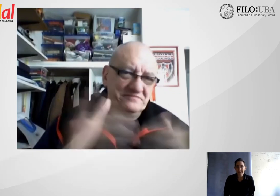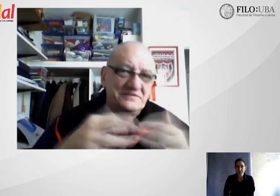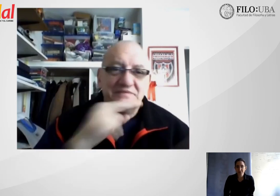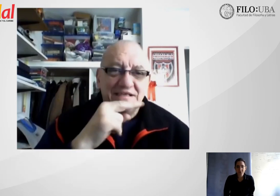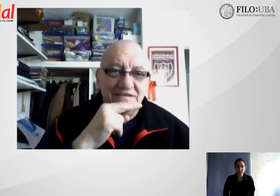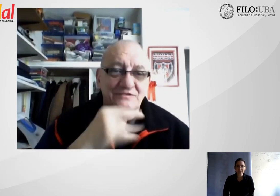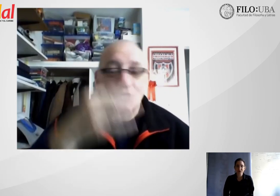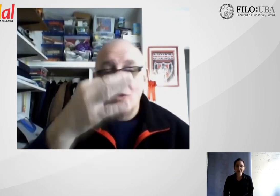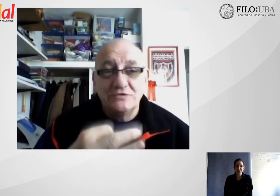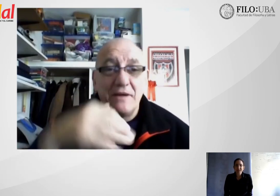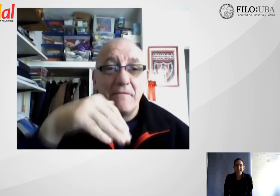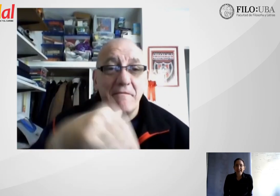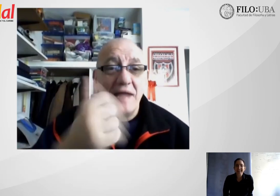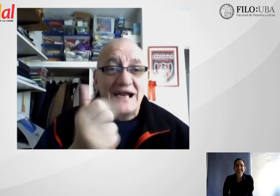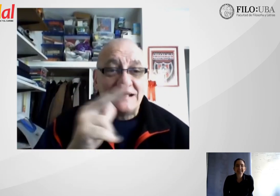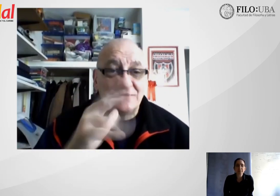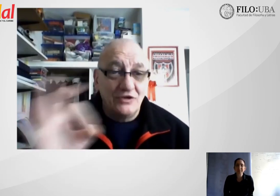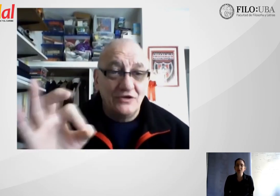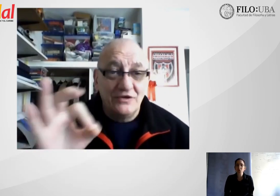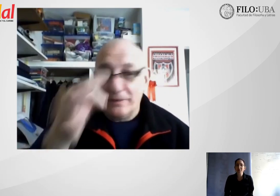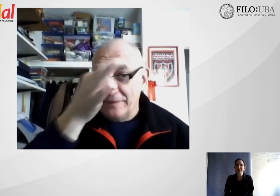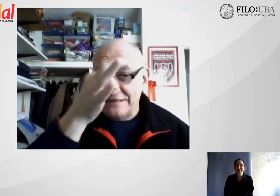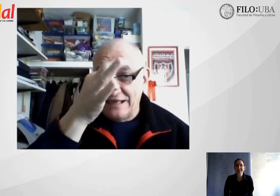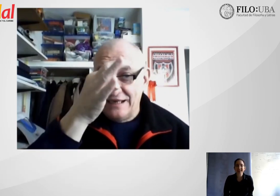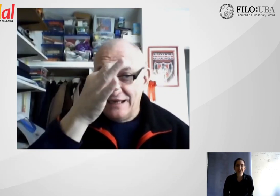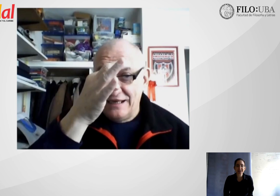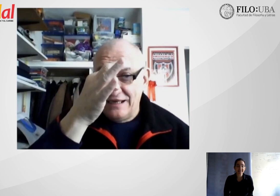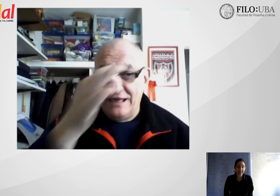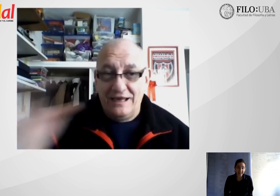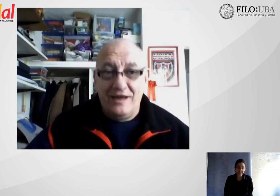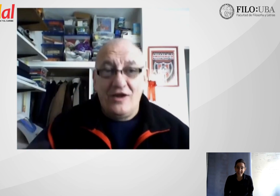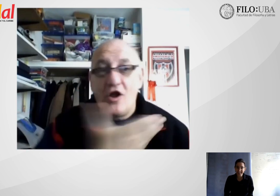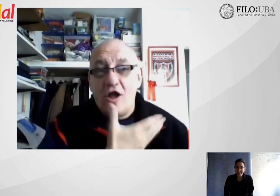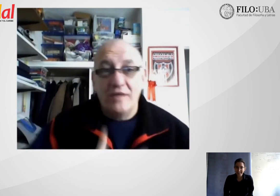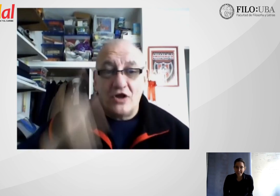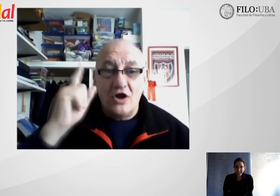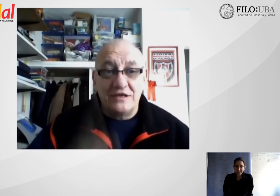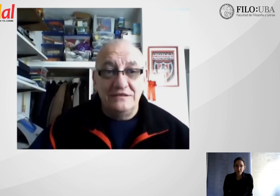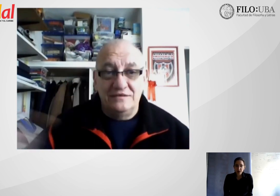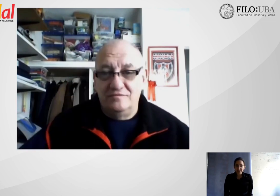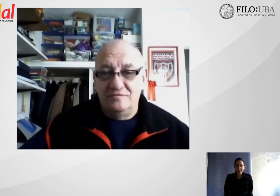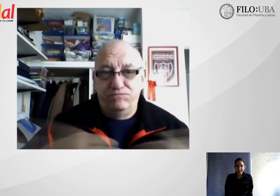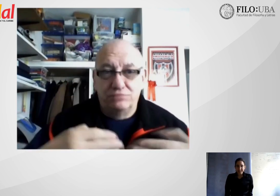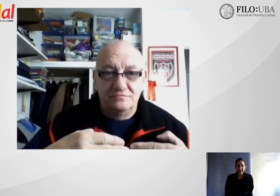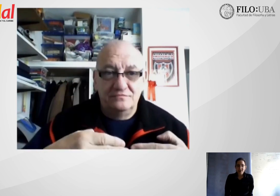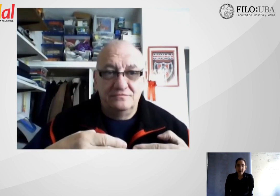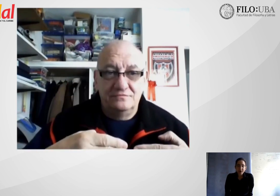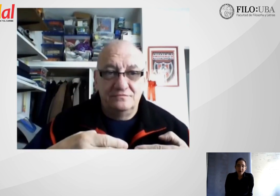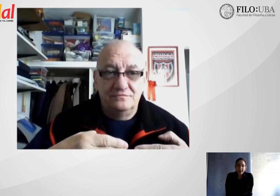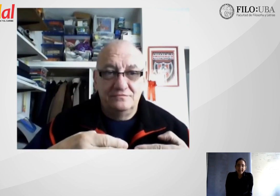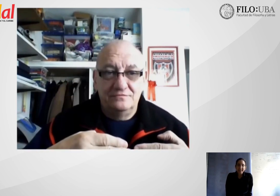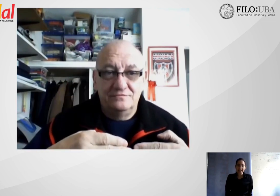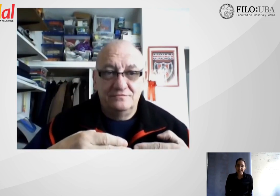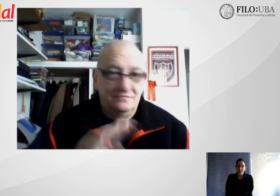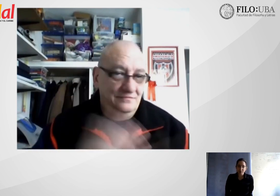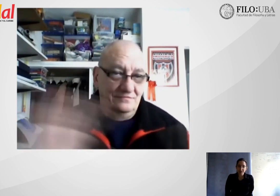Assam es una asociación que siempre estuvo abierta los días viernes. Y bueno, y ahora, bueno,